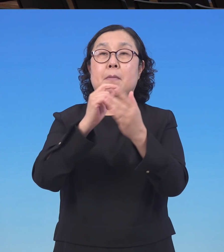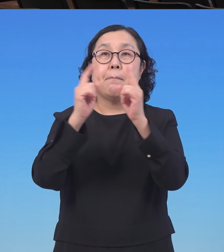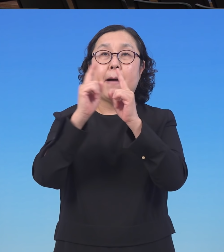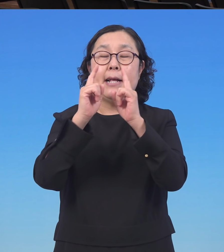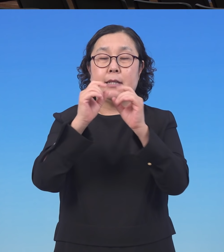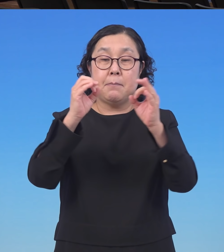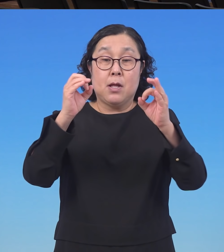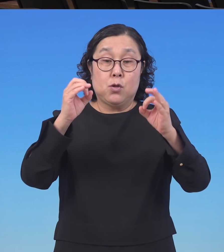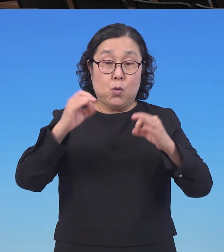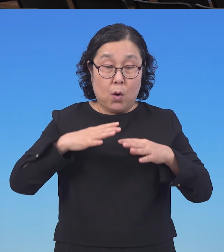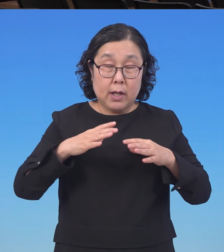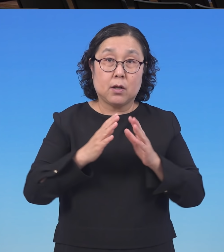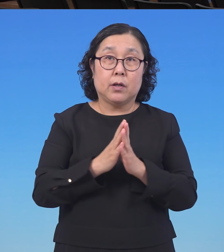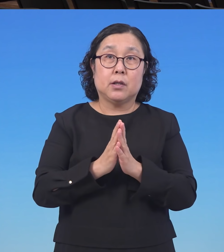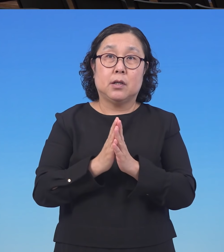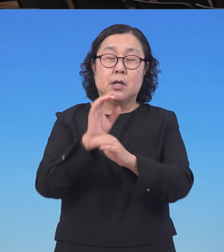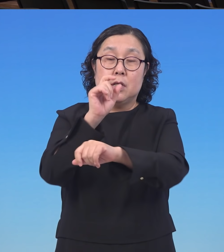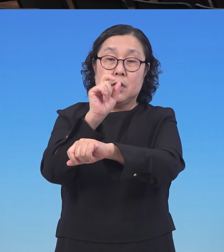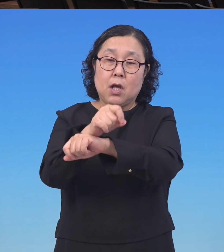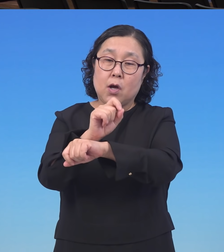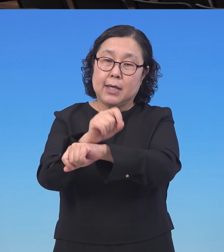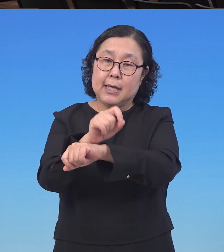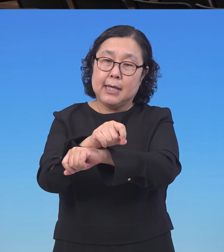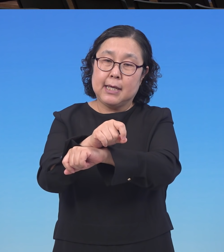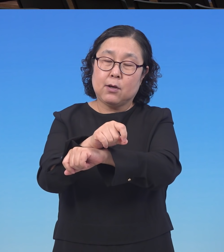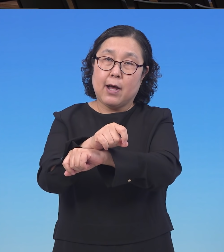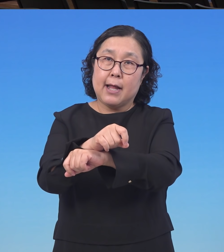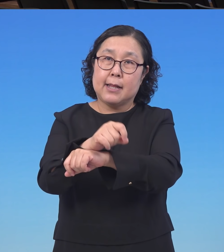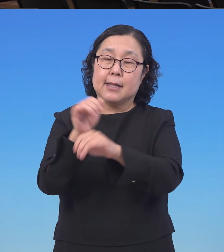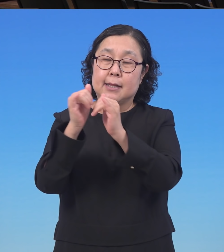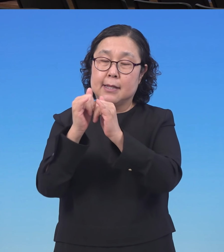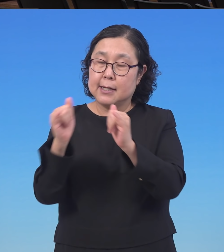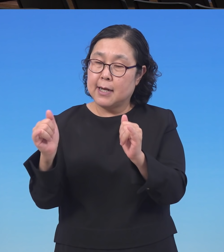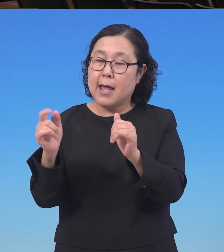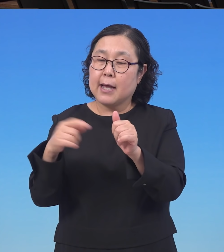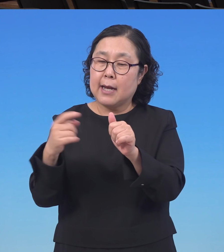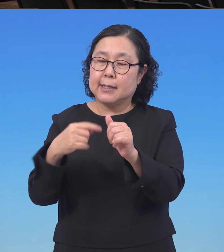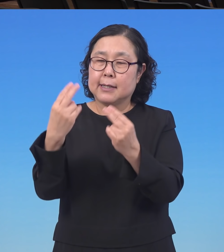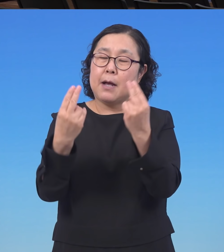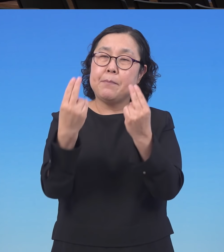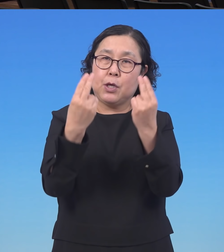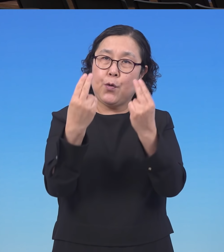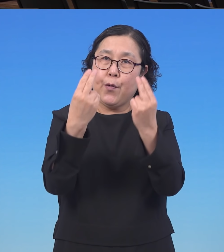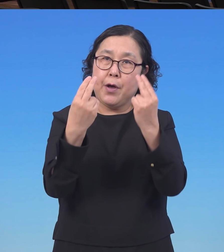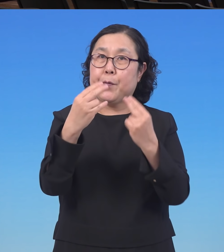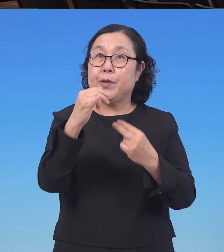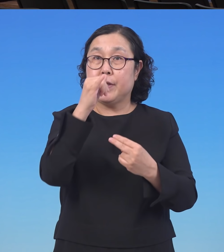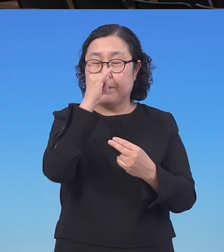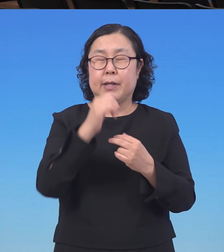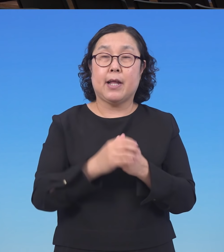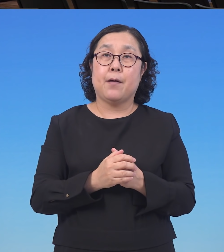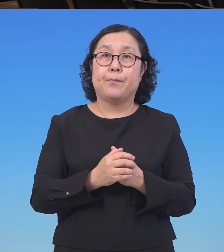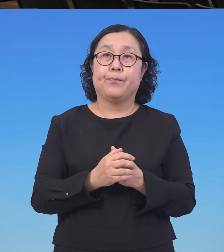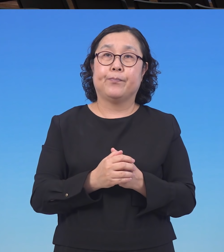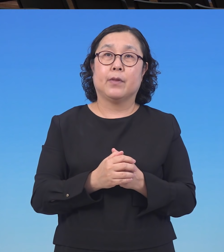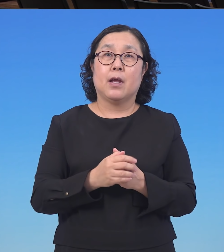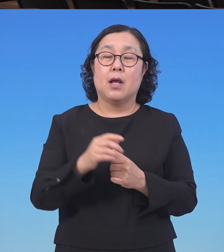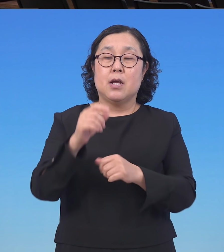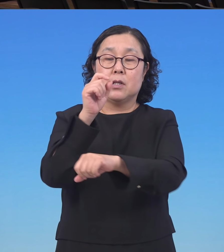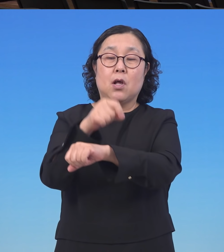놀라는 그 놀람을 그 서기관들의 가르침과 지금 대조하면서 설명하고 있는, 이게 뭘